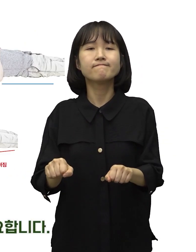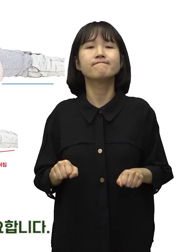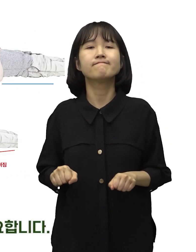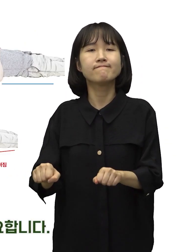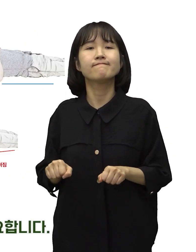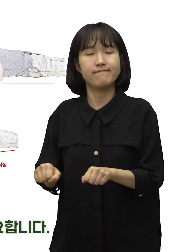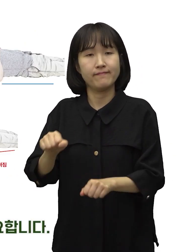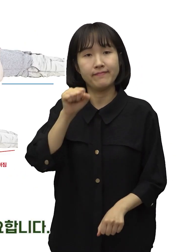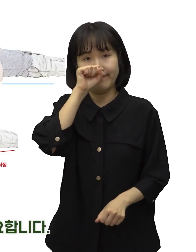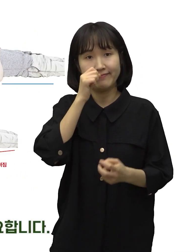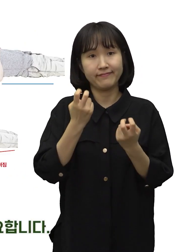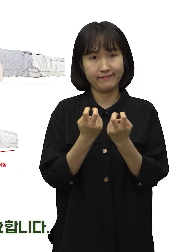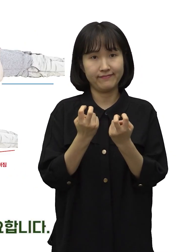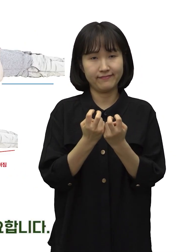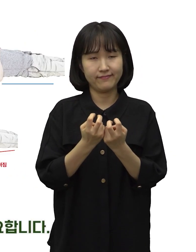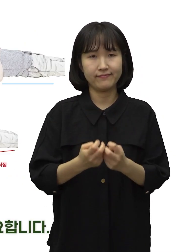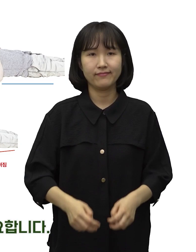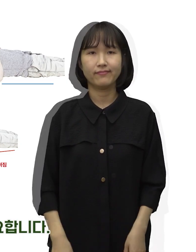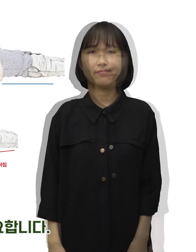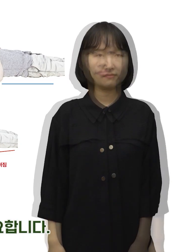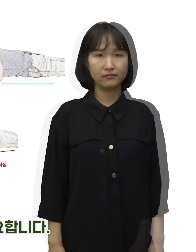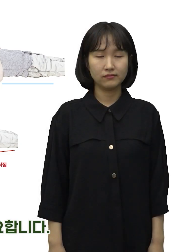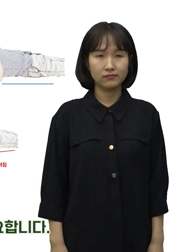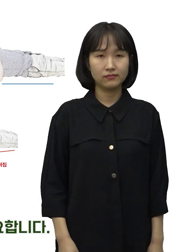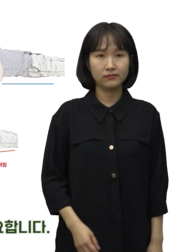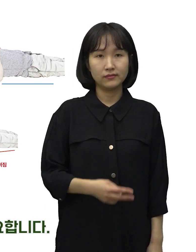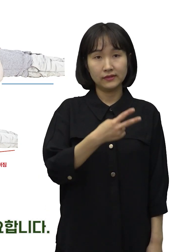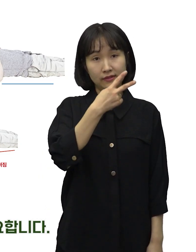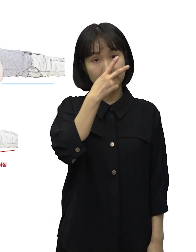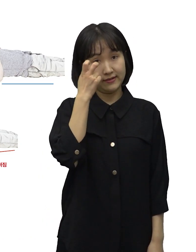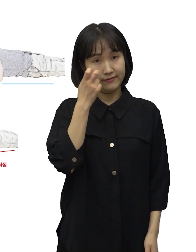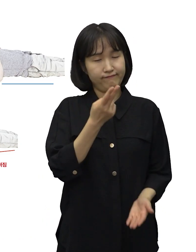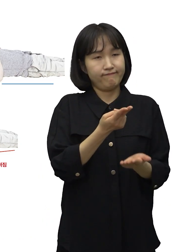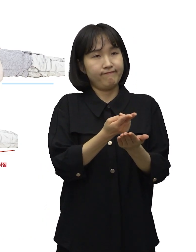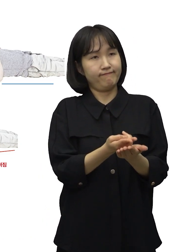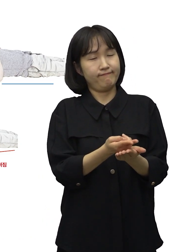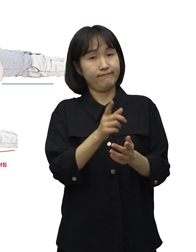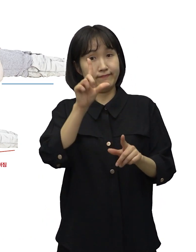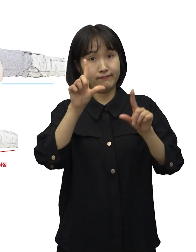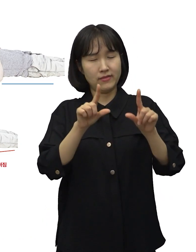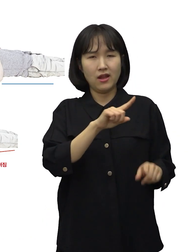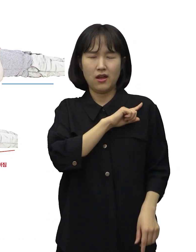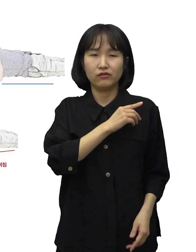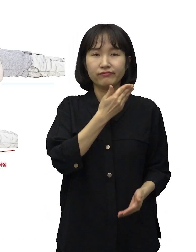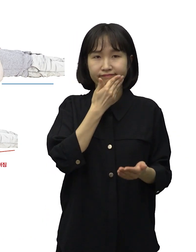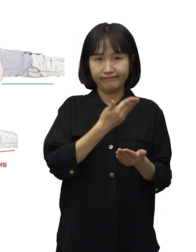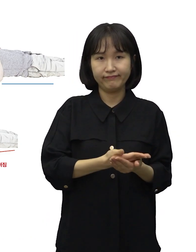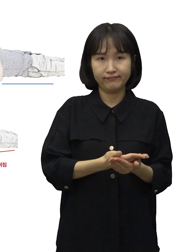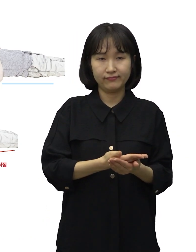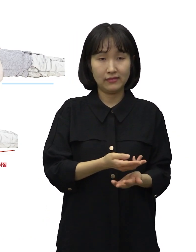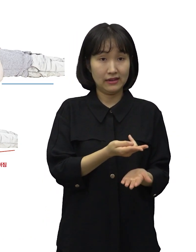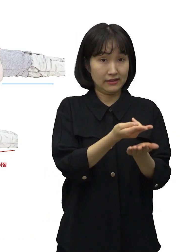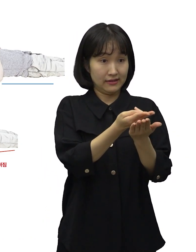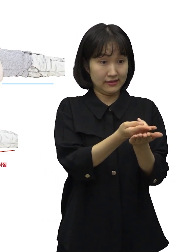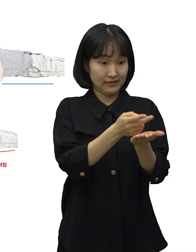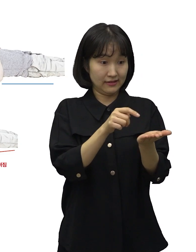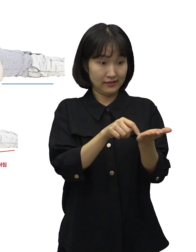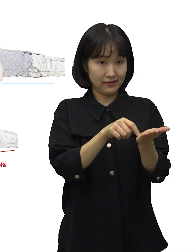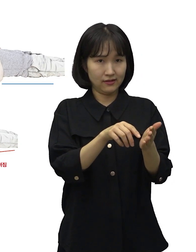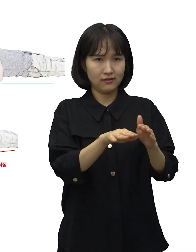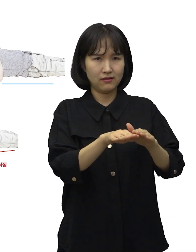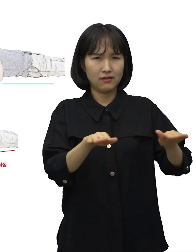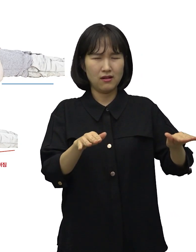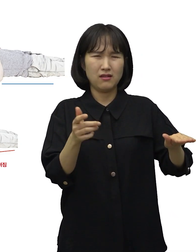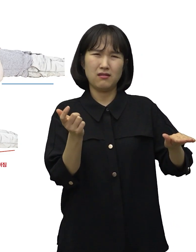수면 시간대의 자세는 허리 건강에 매우 중요합니다. 딱딱한 침대나 바닥에 누우면 요추의 전만을